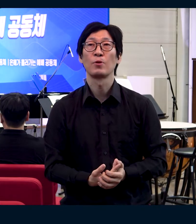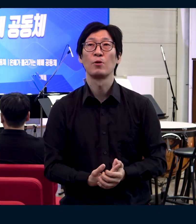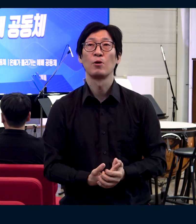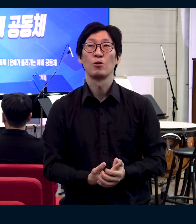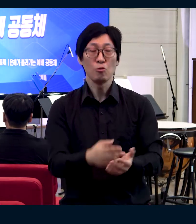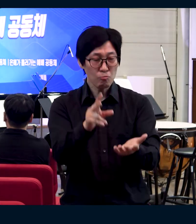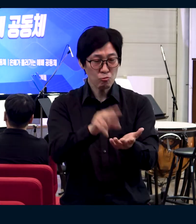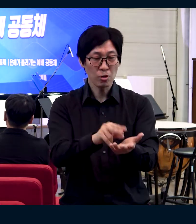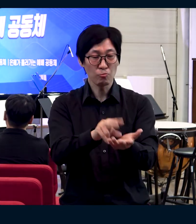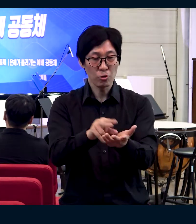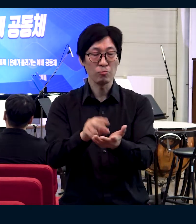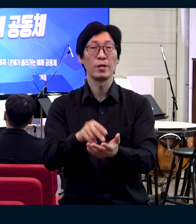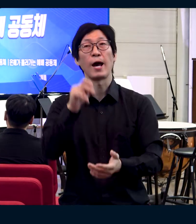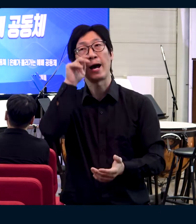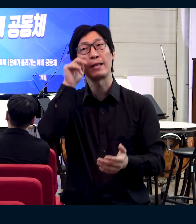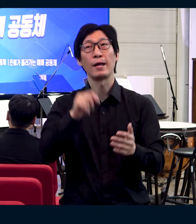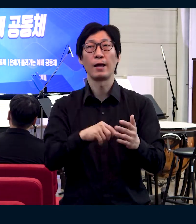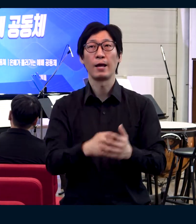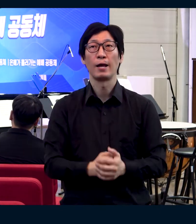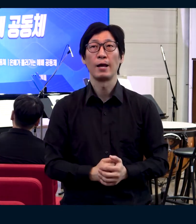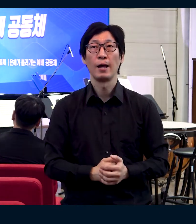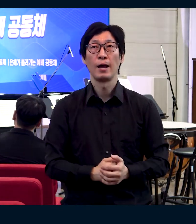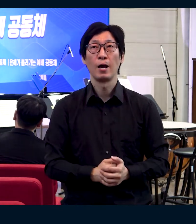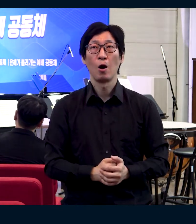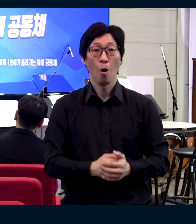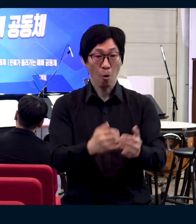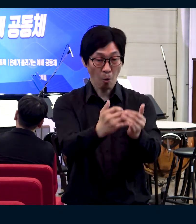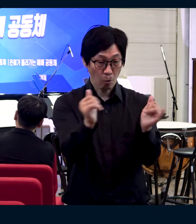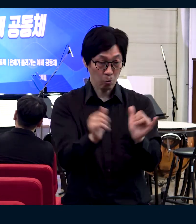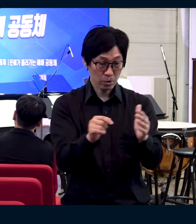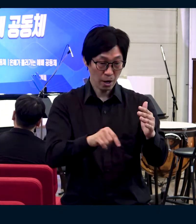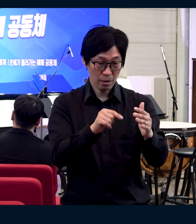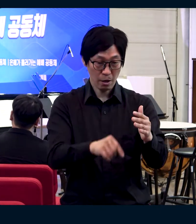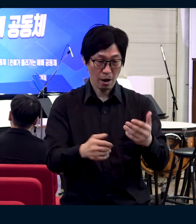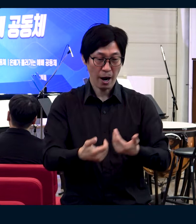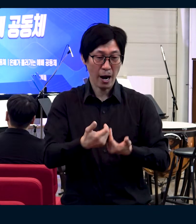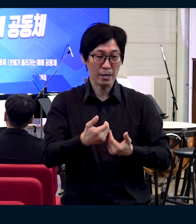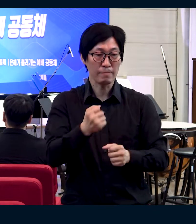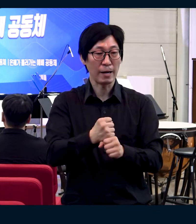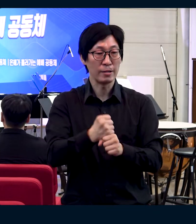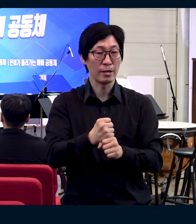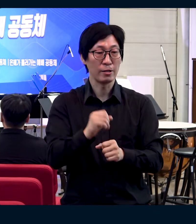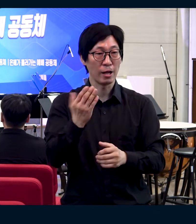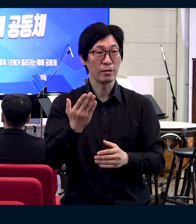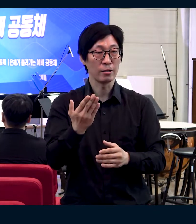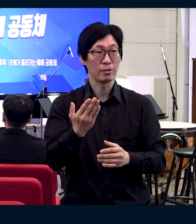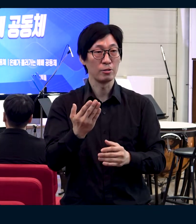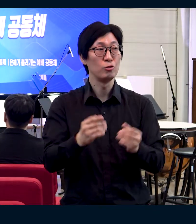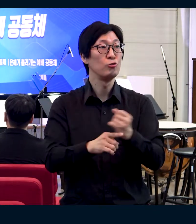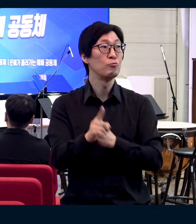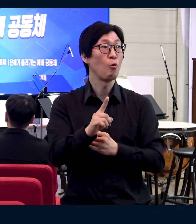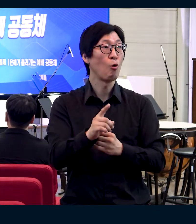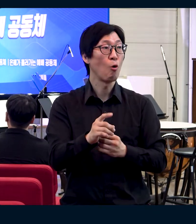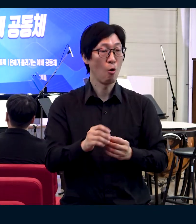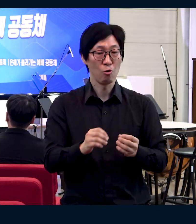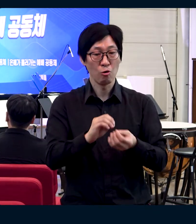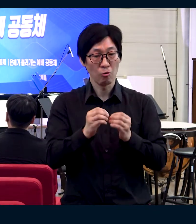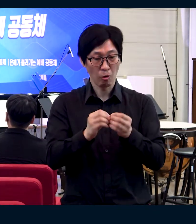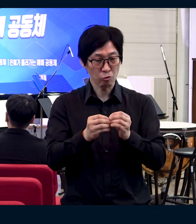그 문제들 가운데 정말 특별히 우리가 봐야 될 것은 공동체 가운데 갈등을 불러일으킨다. 편법을